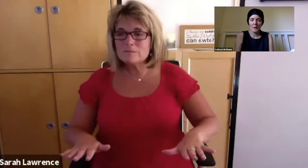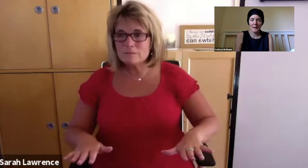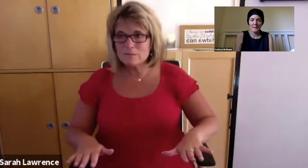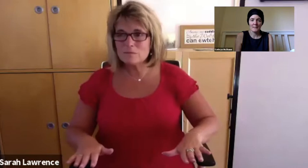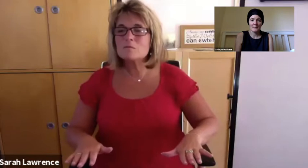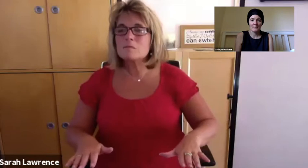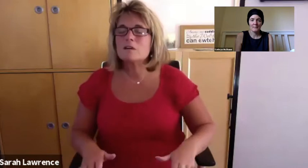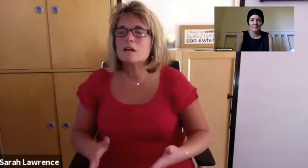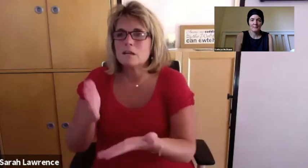glad,